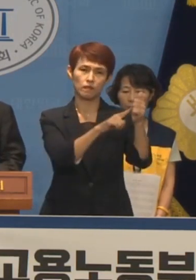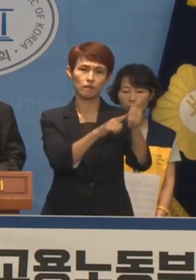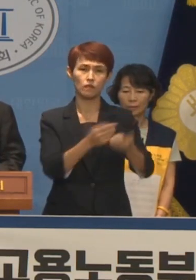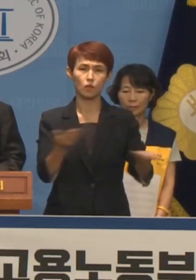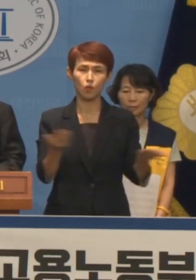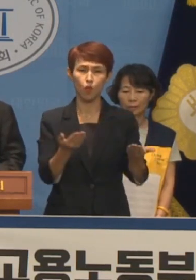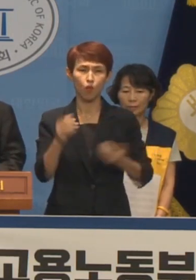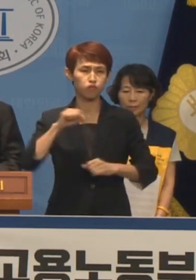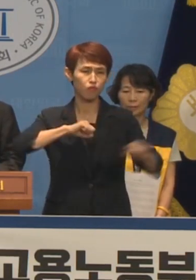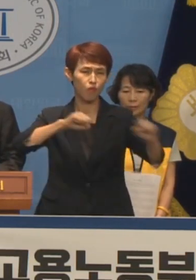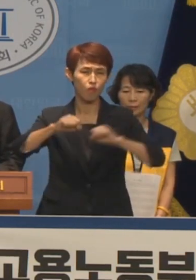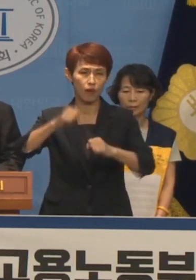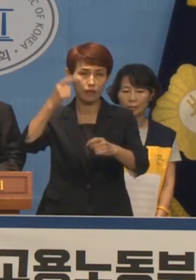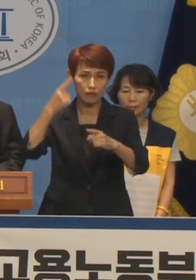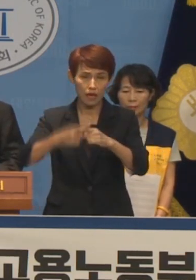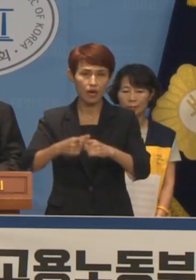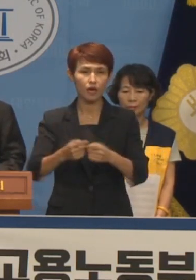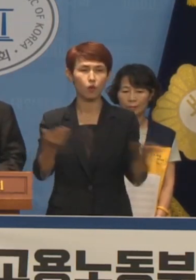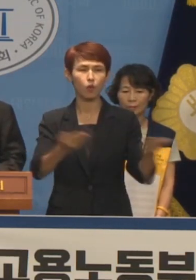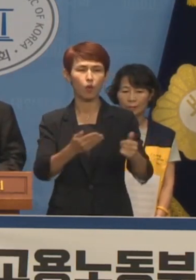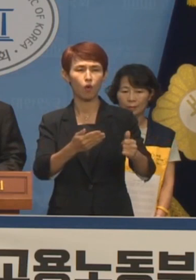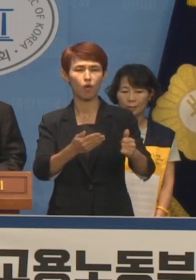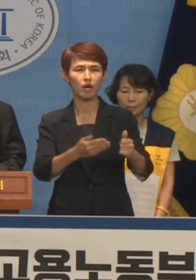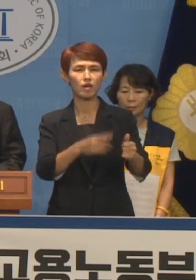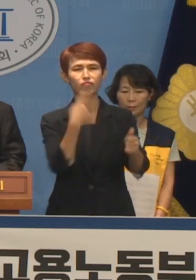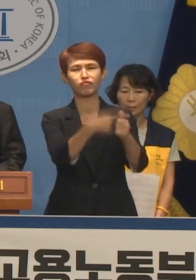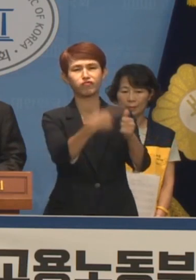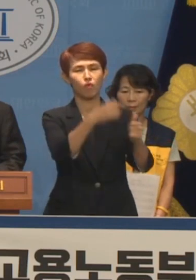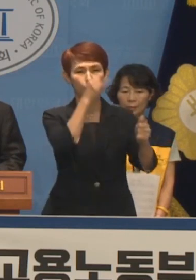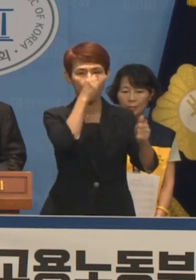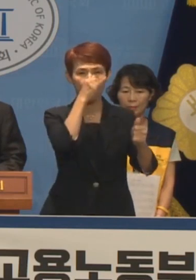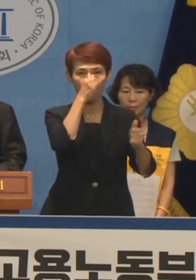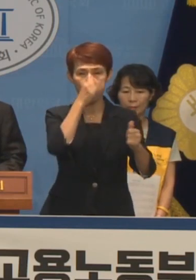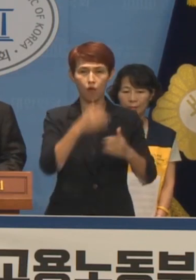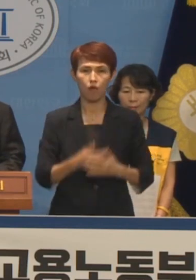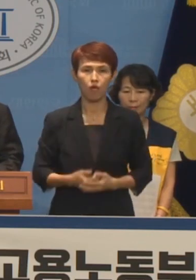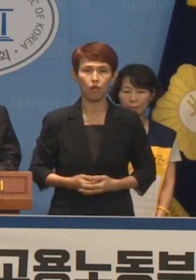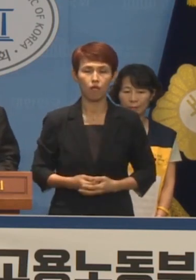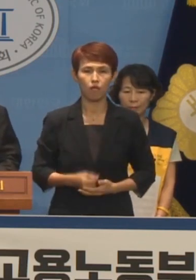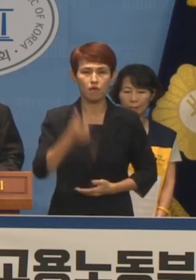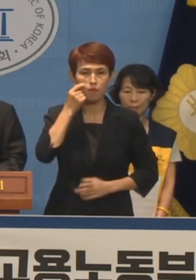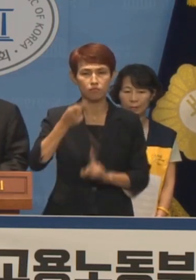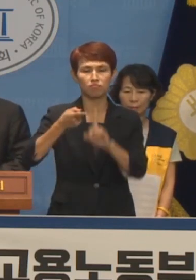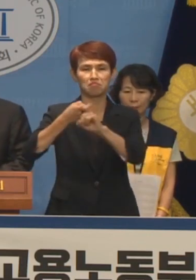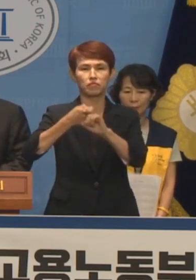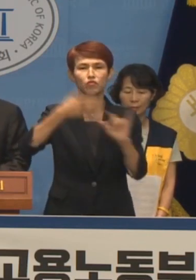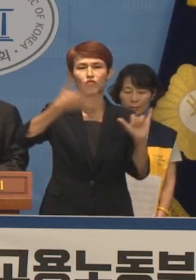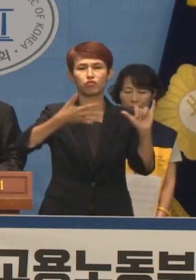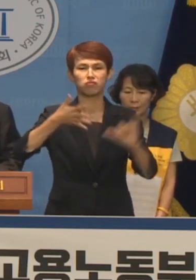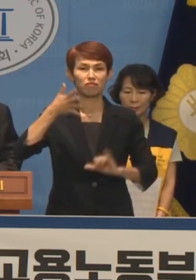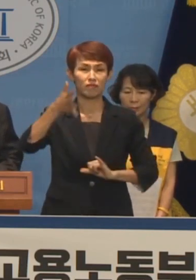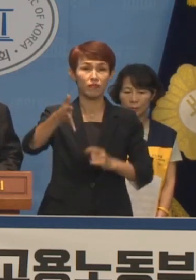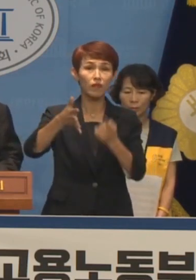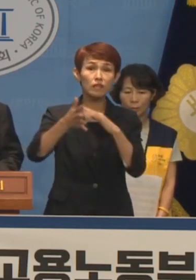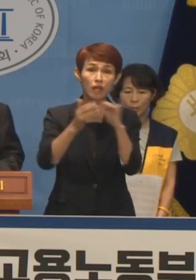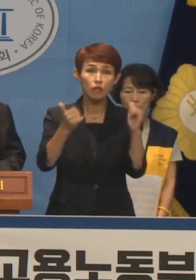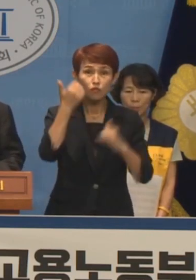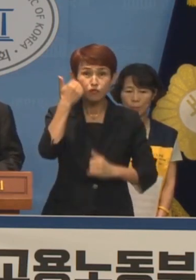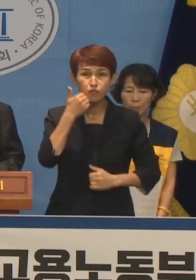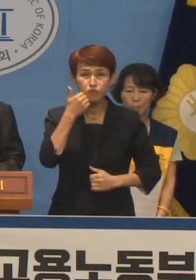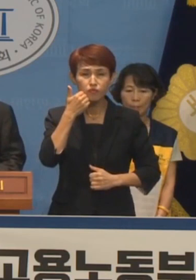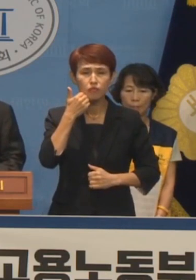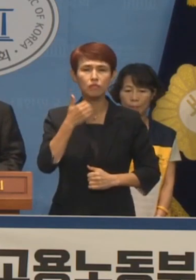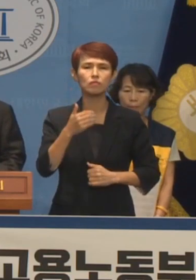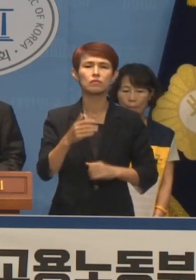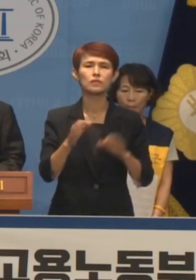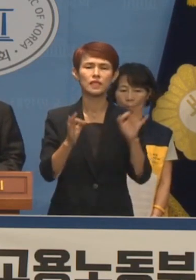욕하고 극우 태국기 부대 극우 유튜버로 변해 소중한 우리 이웃들을 비하하던 그 등의 칼꽂기